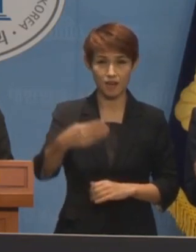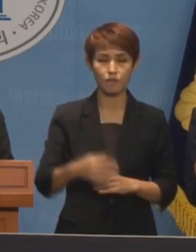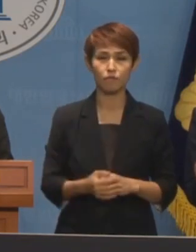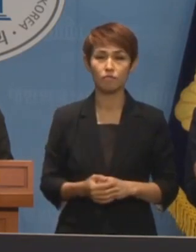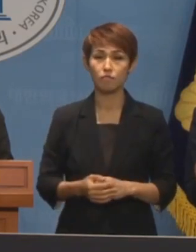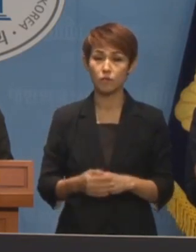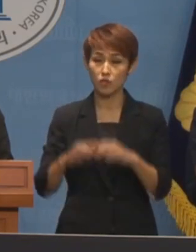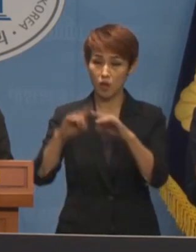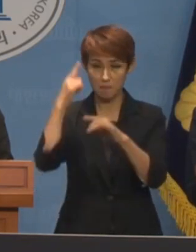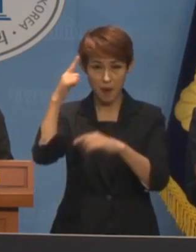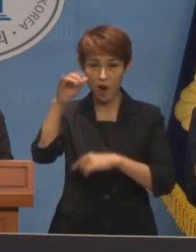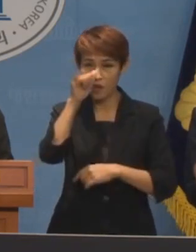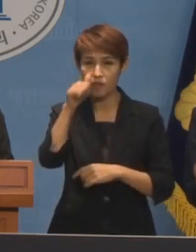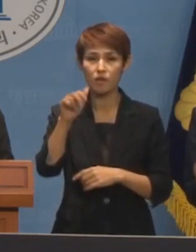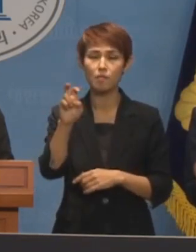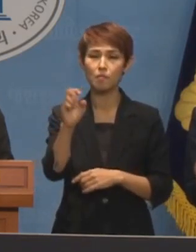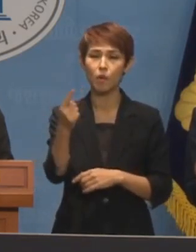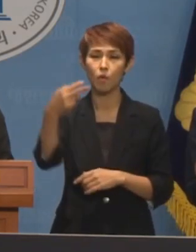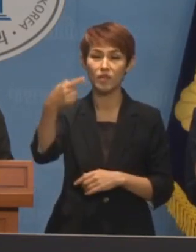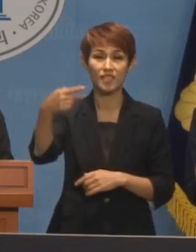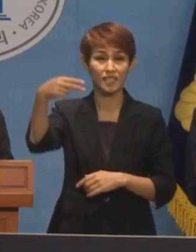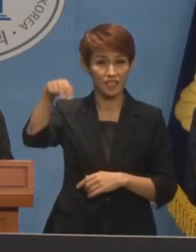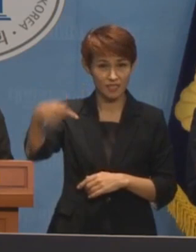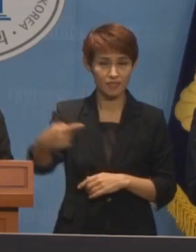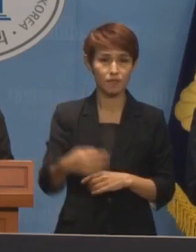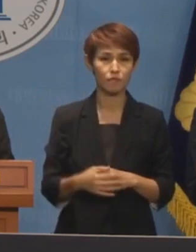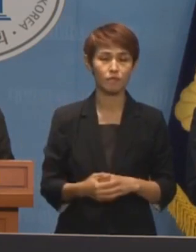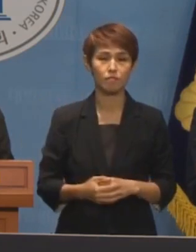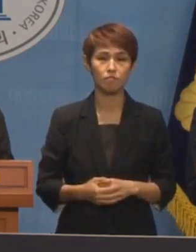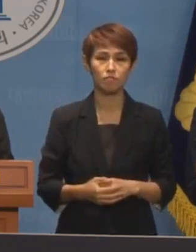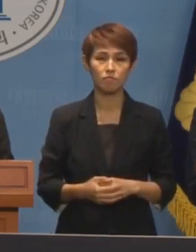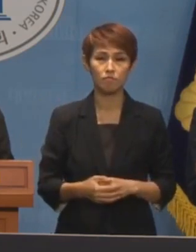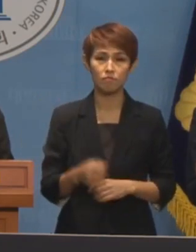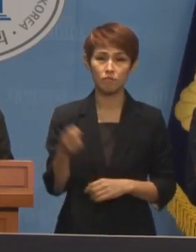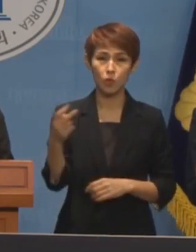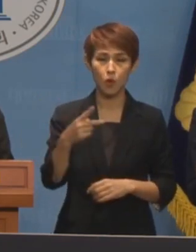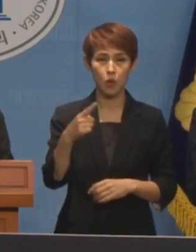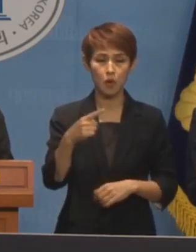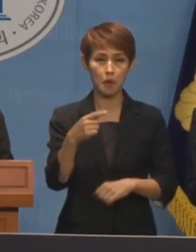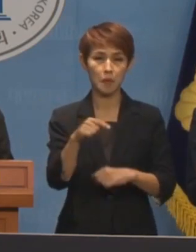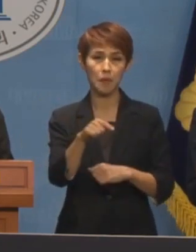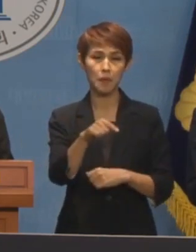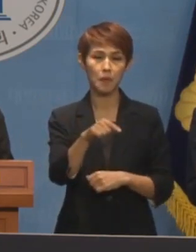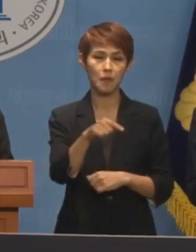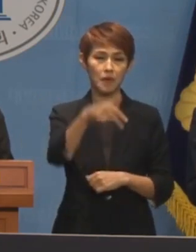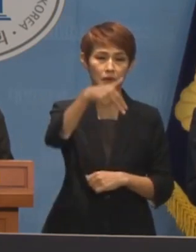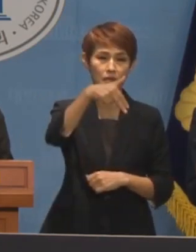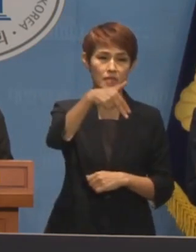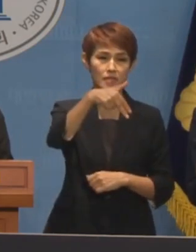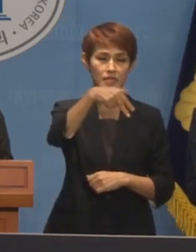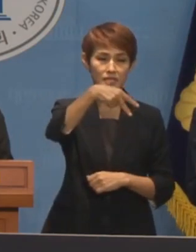발명한 사무엘 모르스, 최초로 마취제 크로로포름을 발견한 제임스